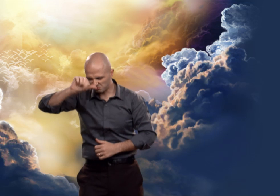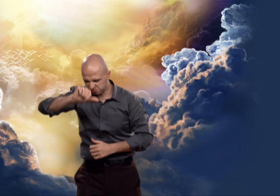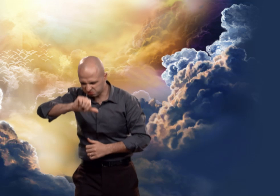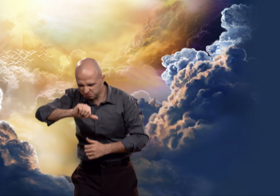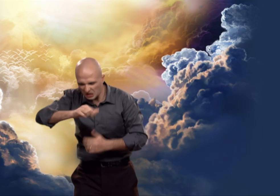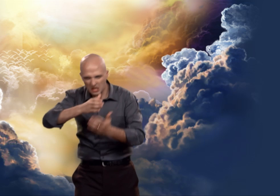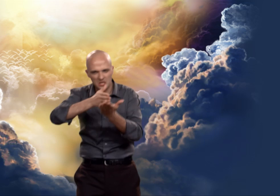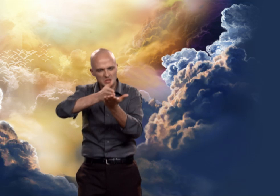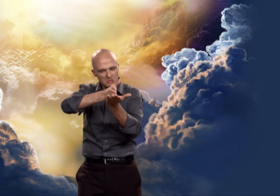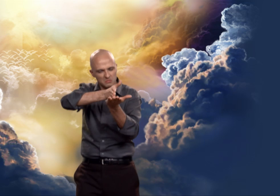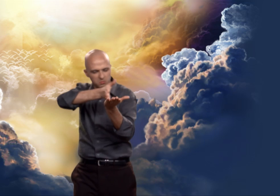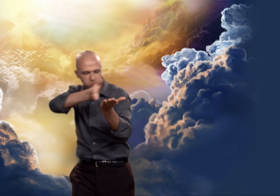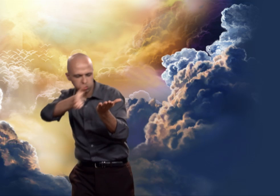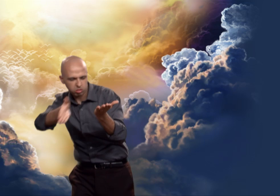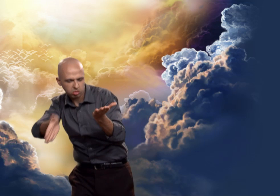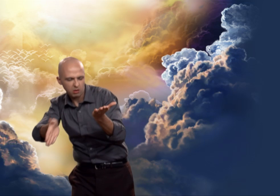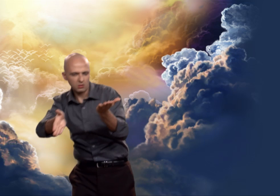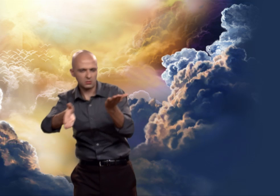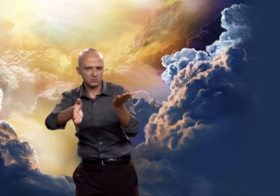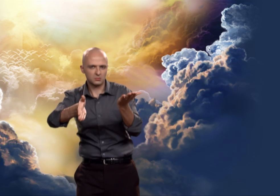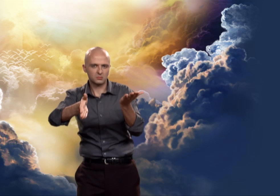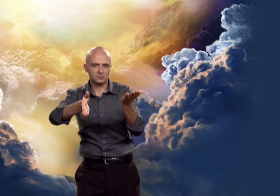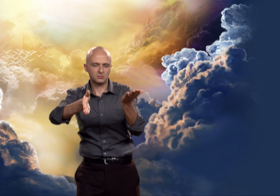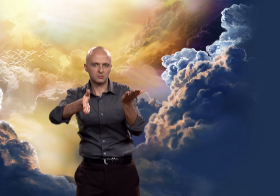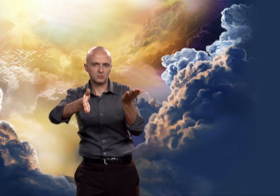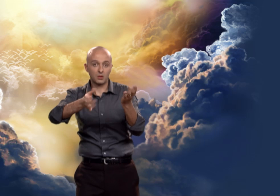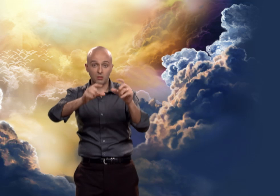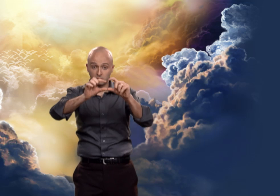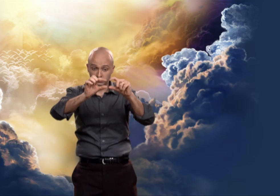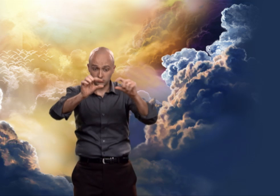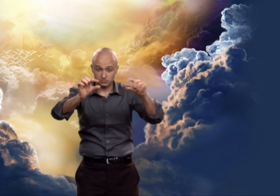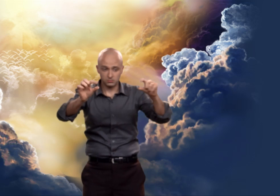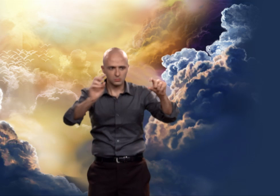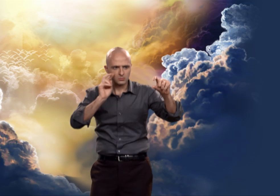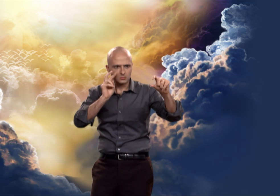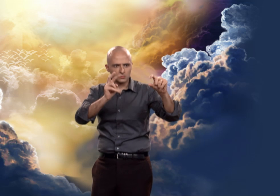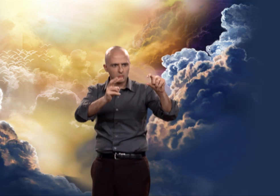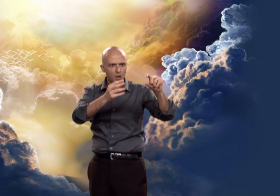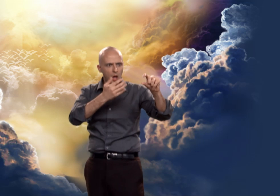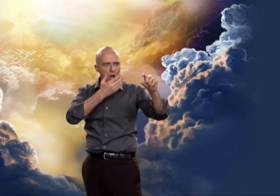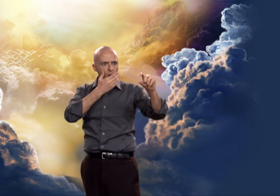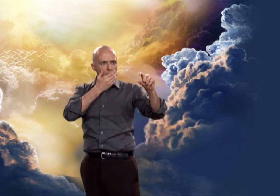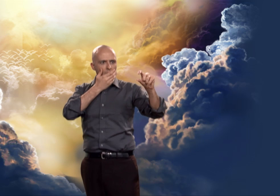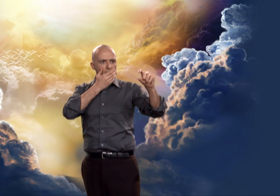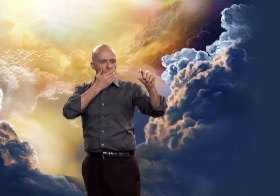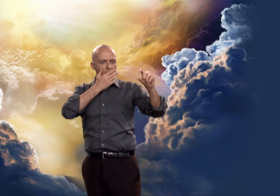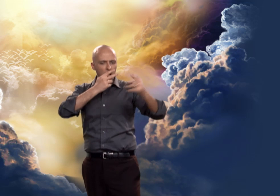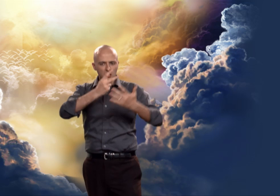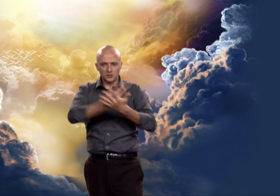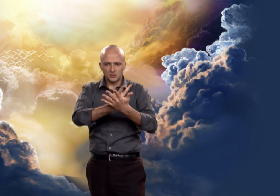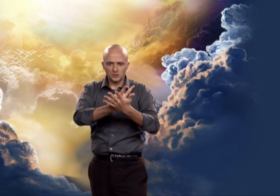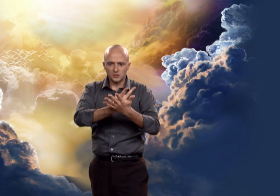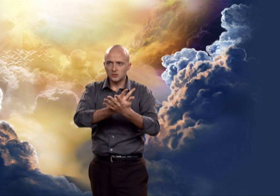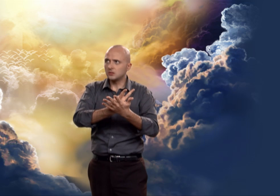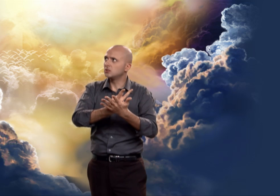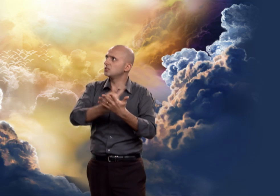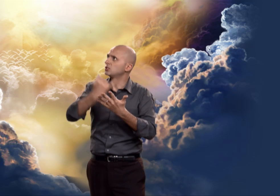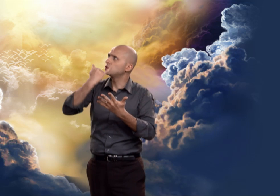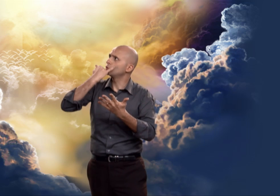imaginando que a palavra de Deus deva ser provada pela falsamente chamada ciência. Por não poderem explicar o Criador e